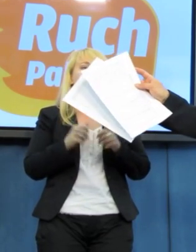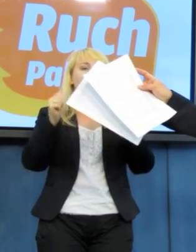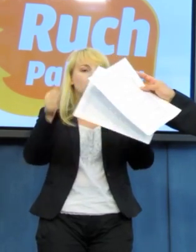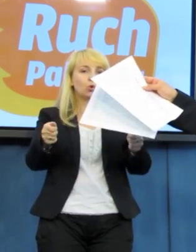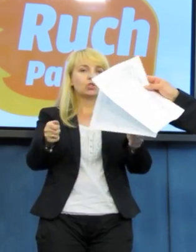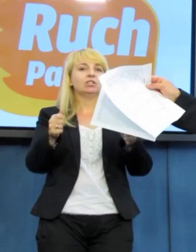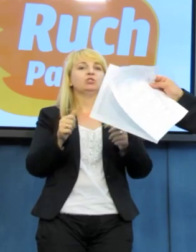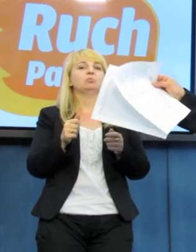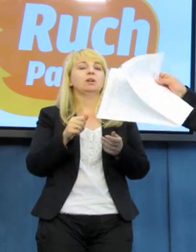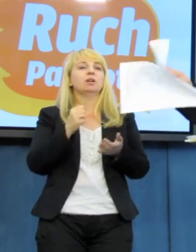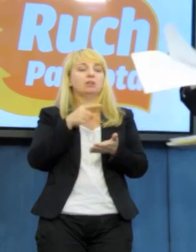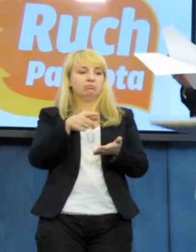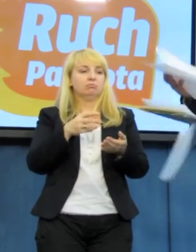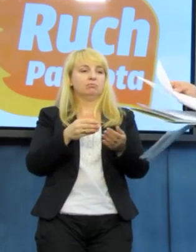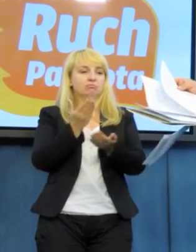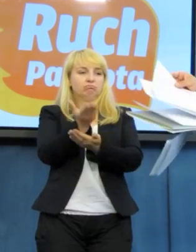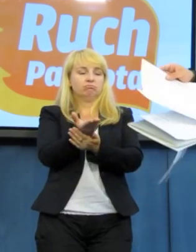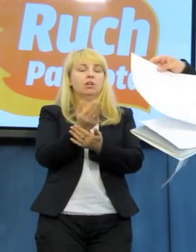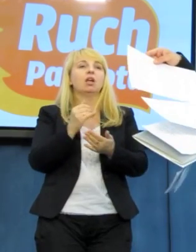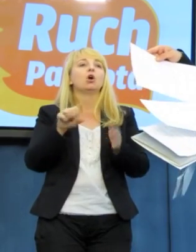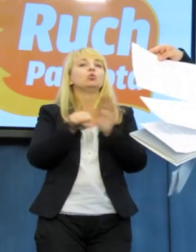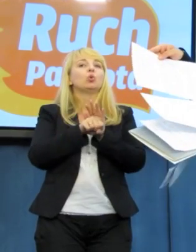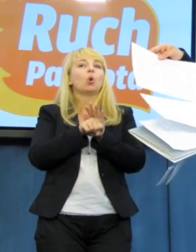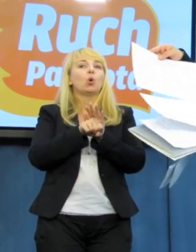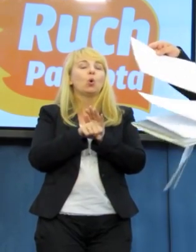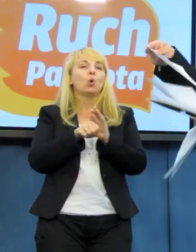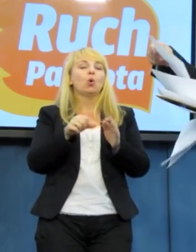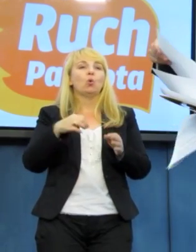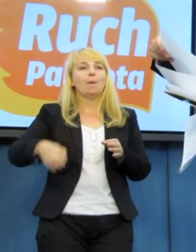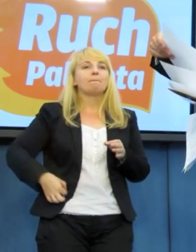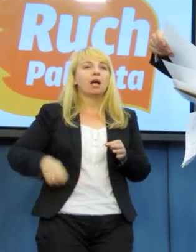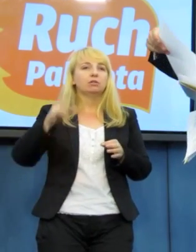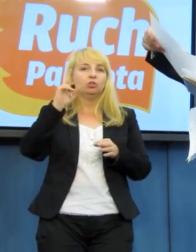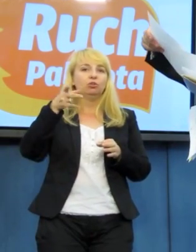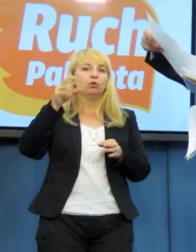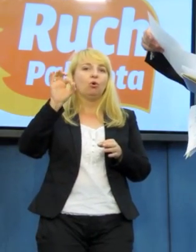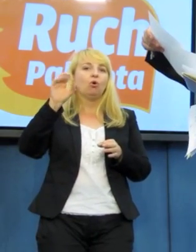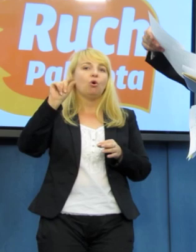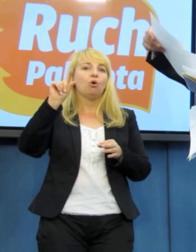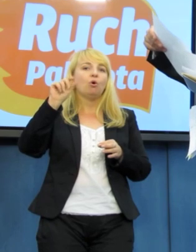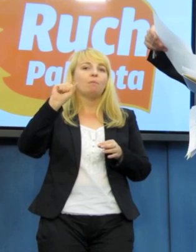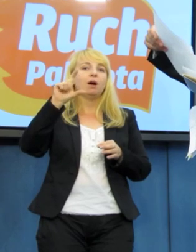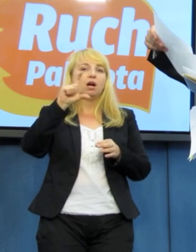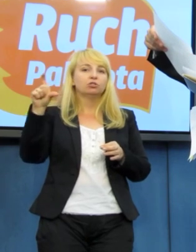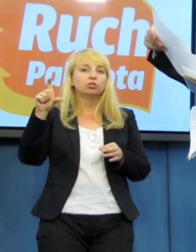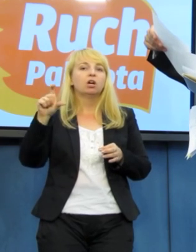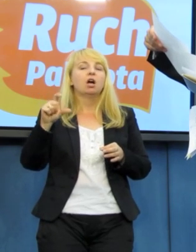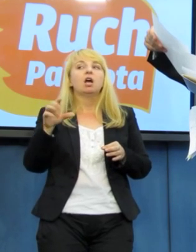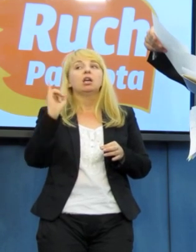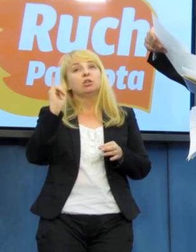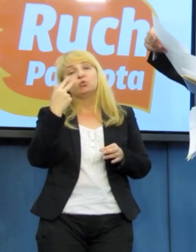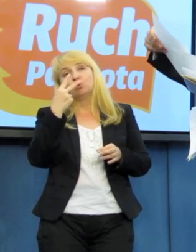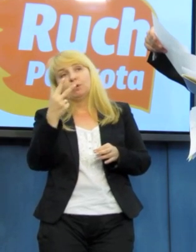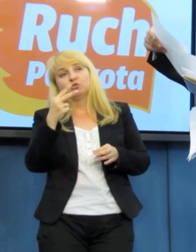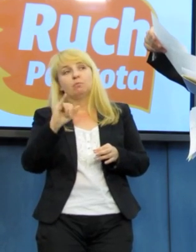lista członków, dotychczasowa lista członków zapisanych. To jest 25